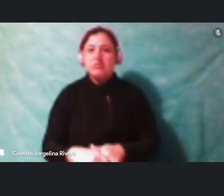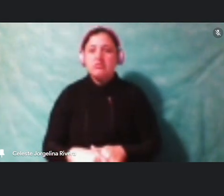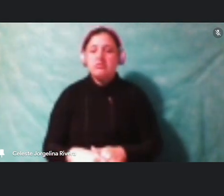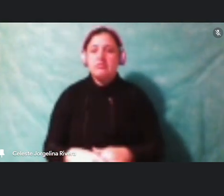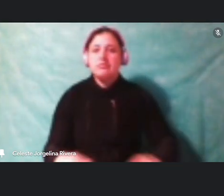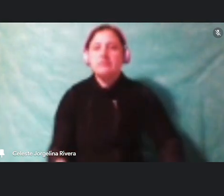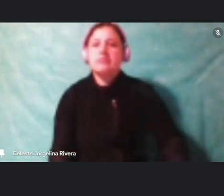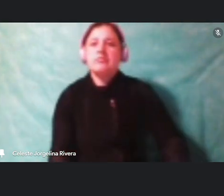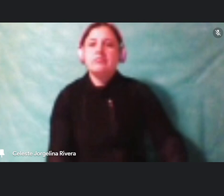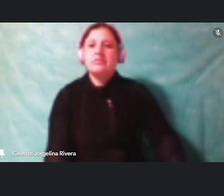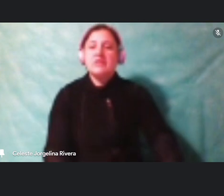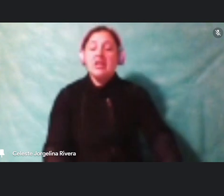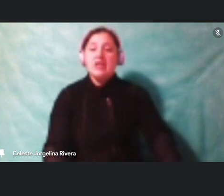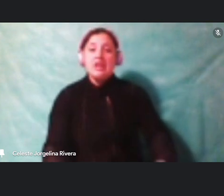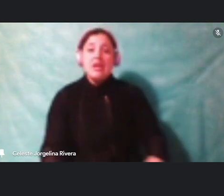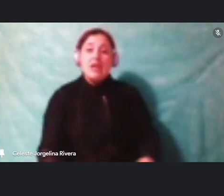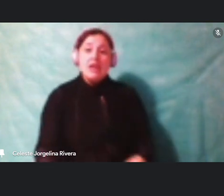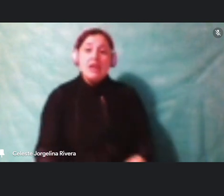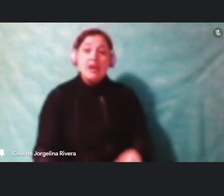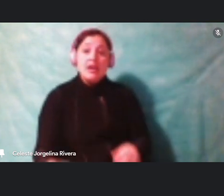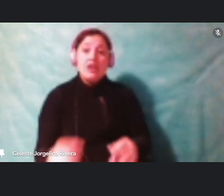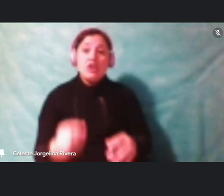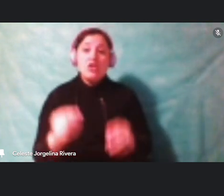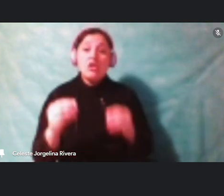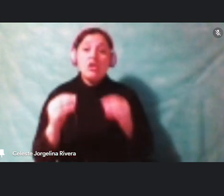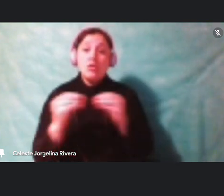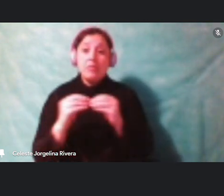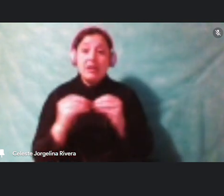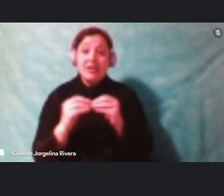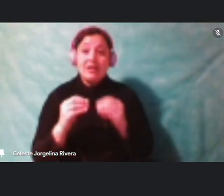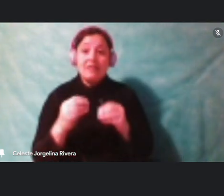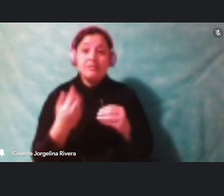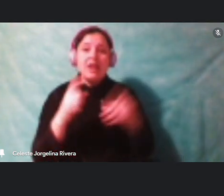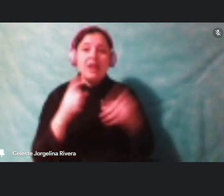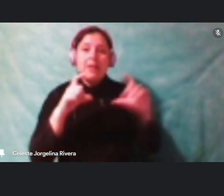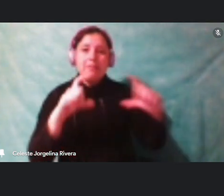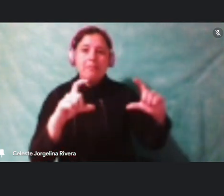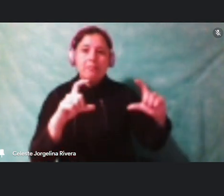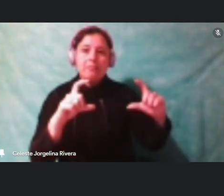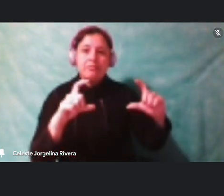El primer bloque sería esta comisión. Comisión.